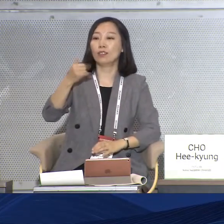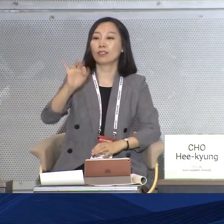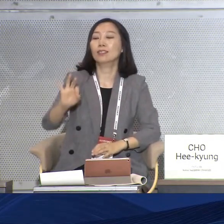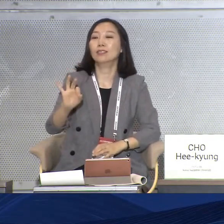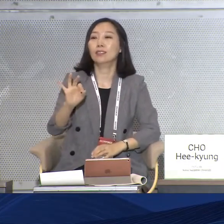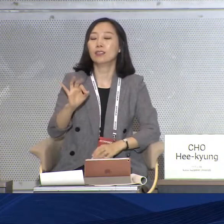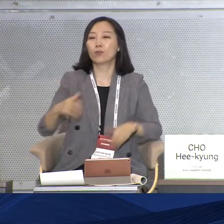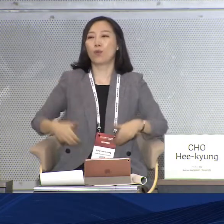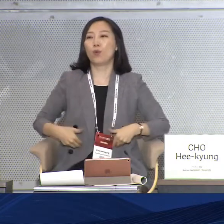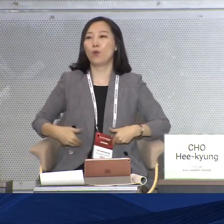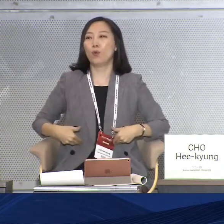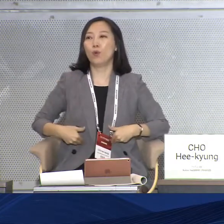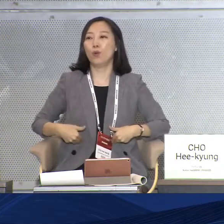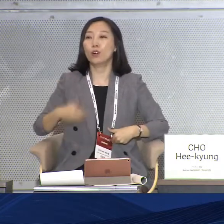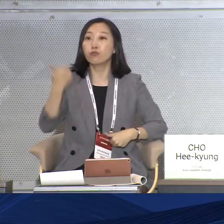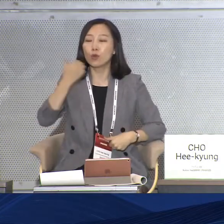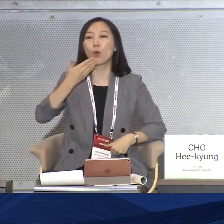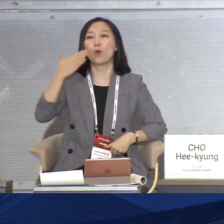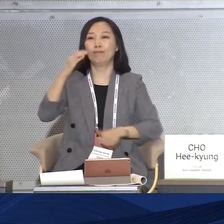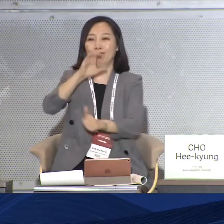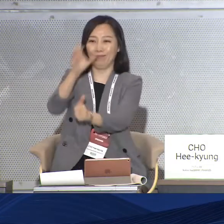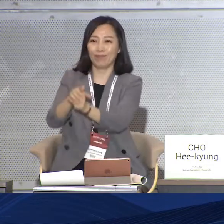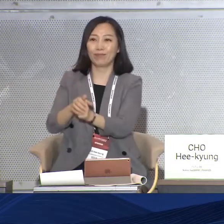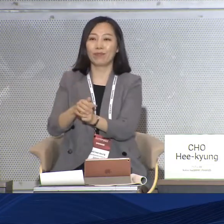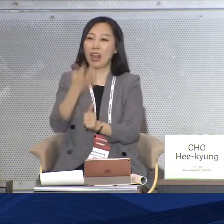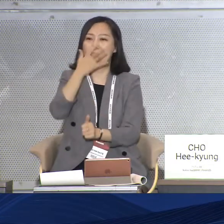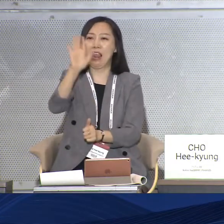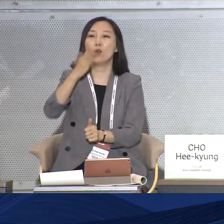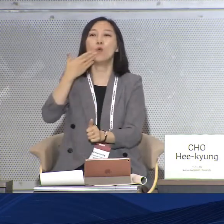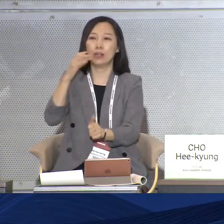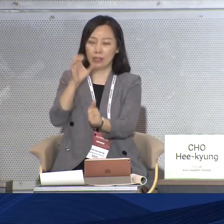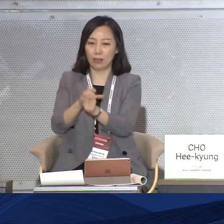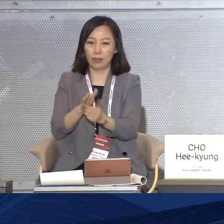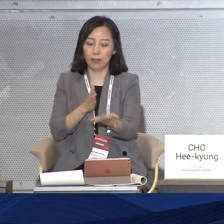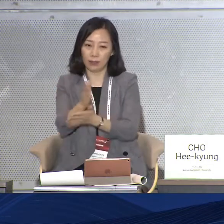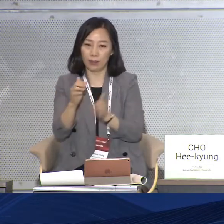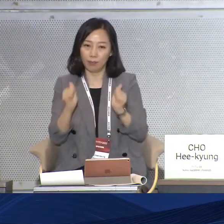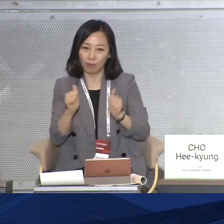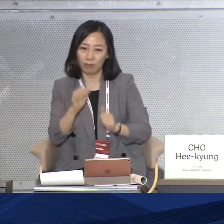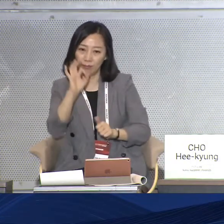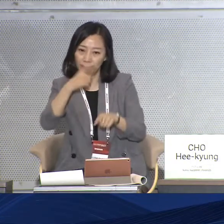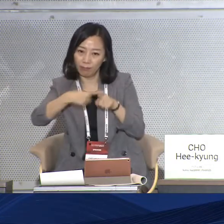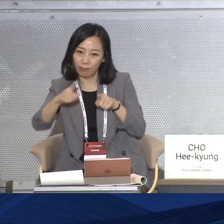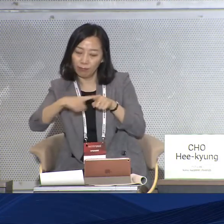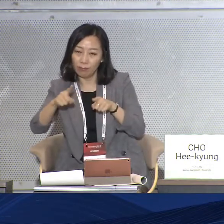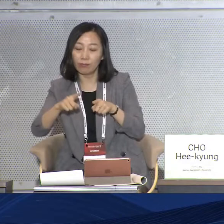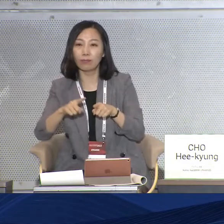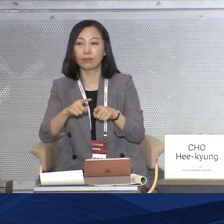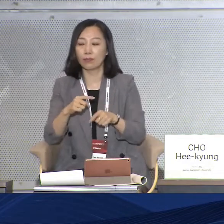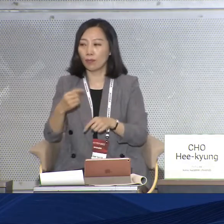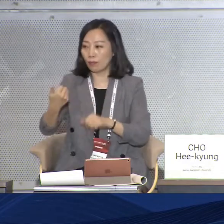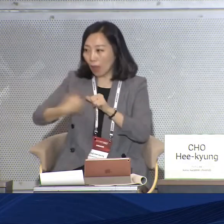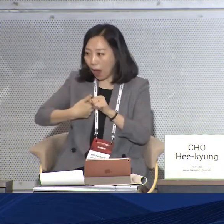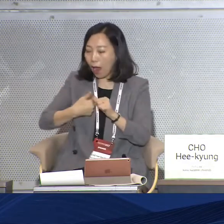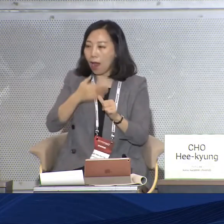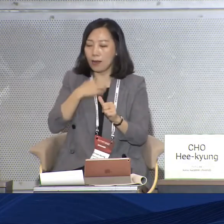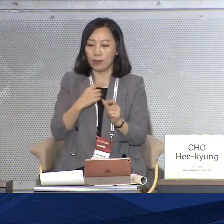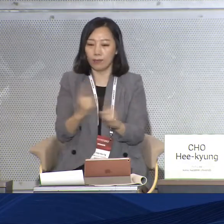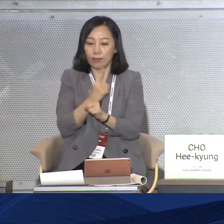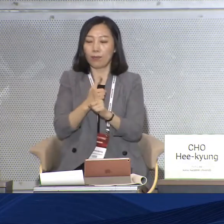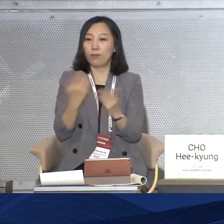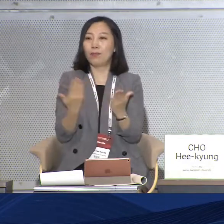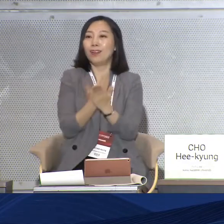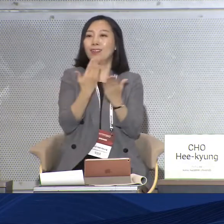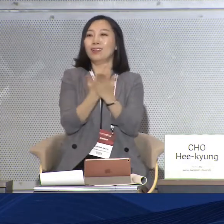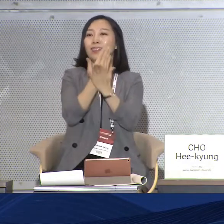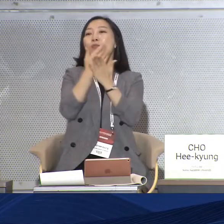그리고 수어가 송출되는 모니터의 기준도 필요합니다. 그 부분은 모니터링을 할 수 있는